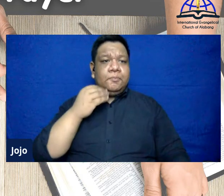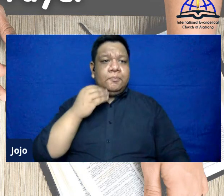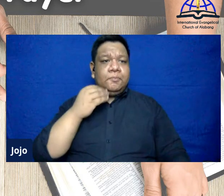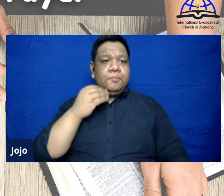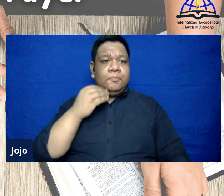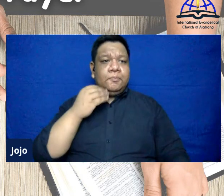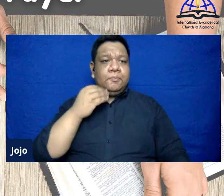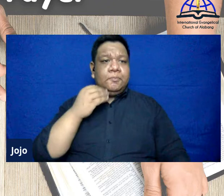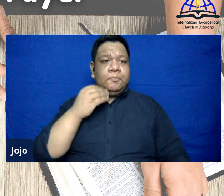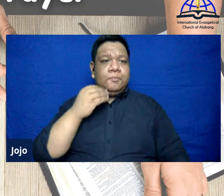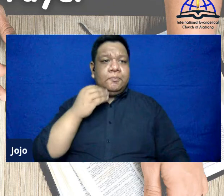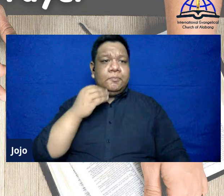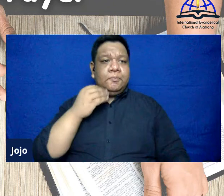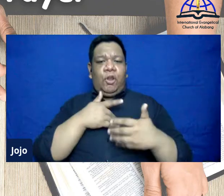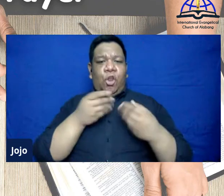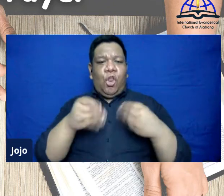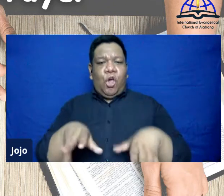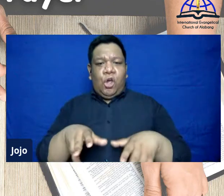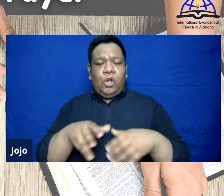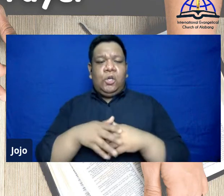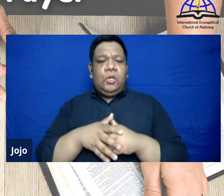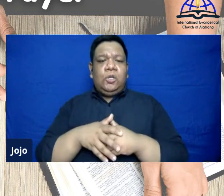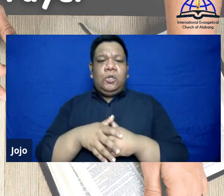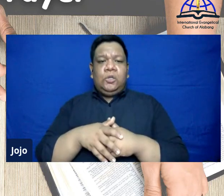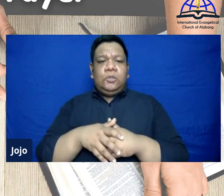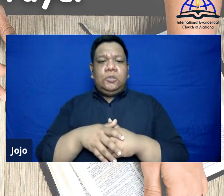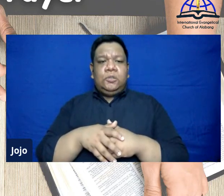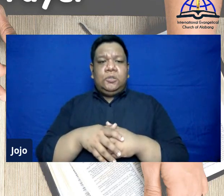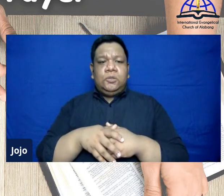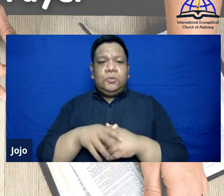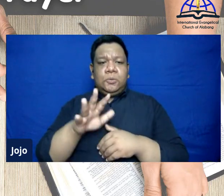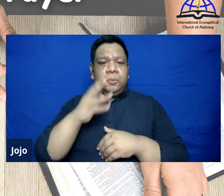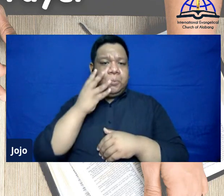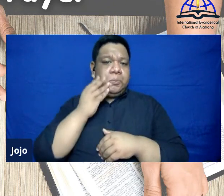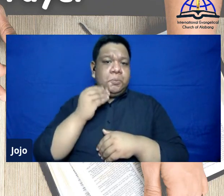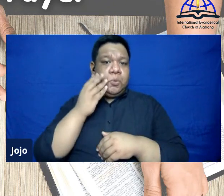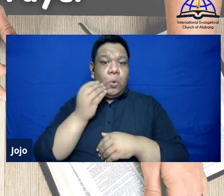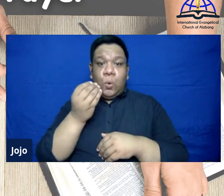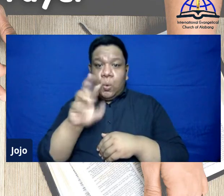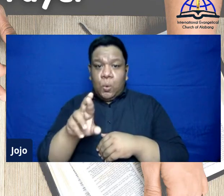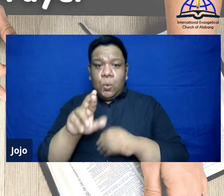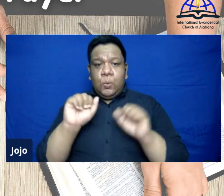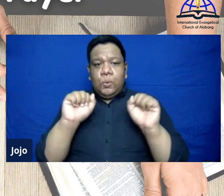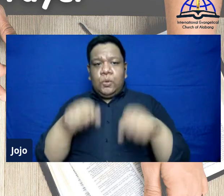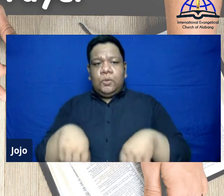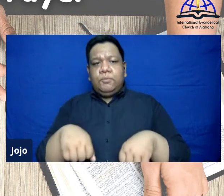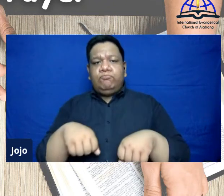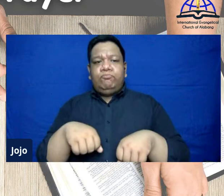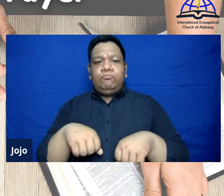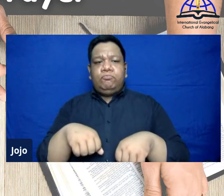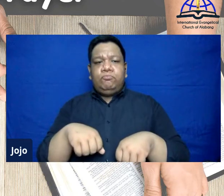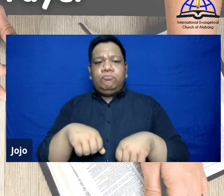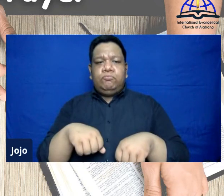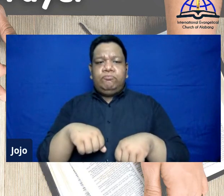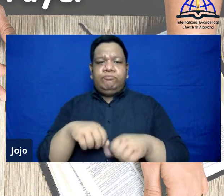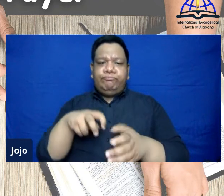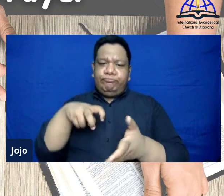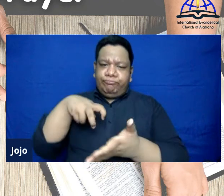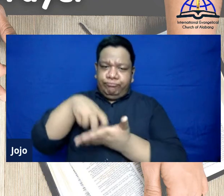sa sirkulasyon, sa iyong sitwasyon, or you can fall on your